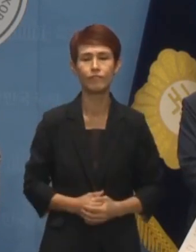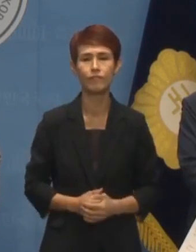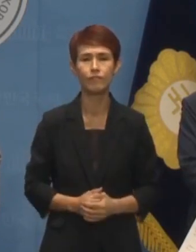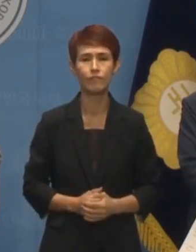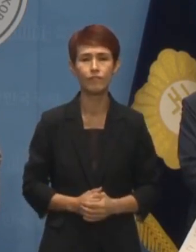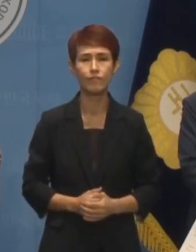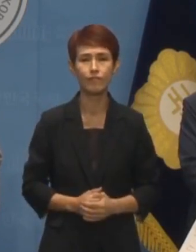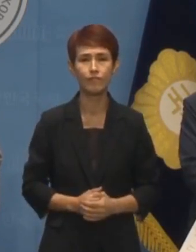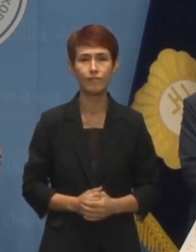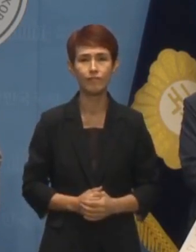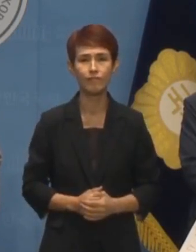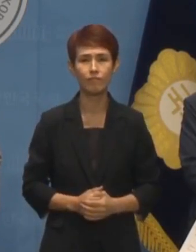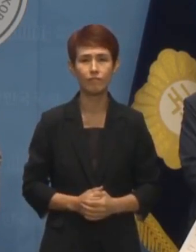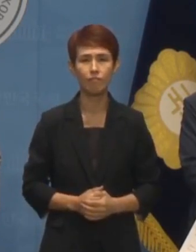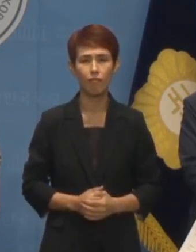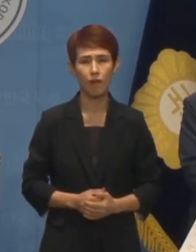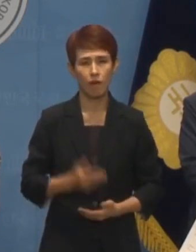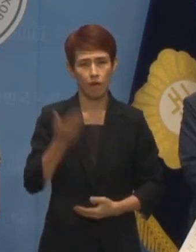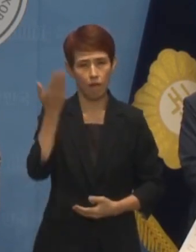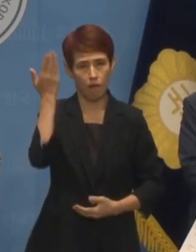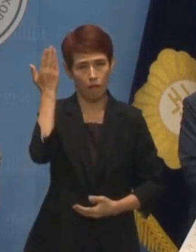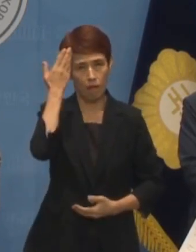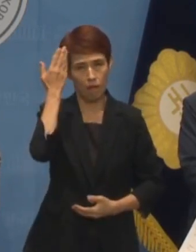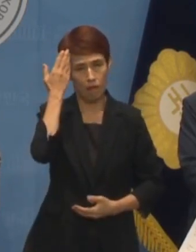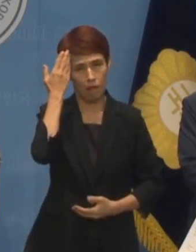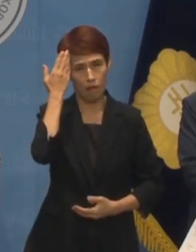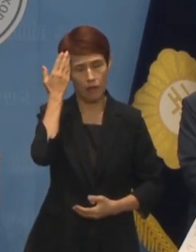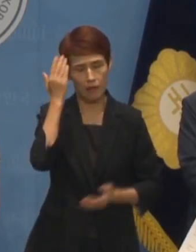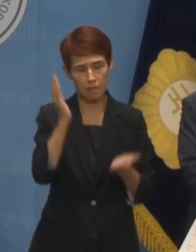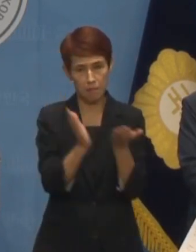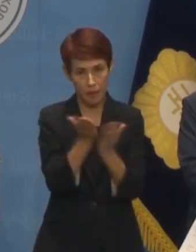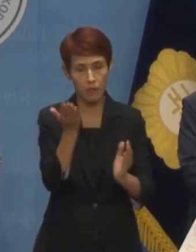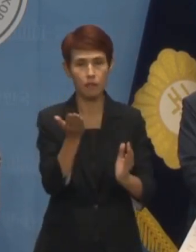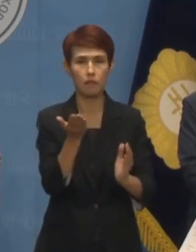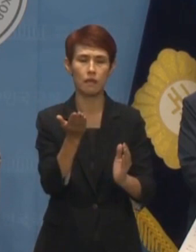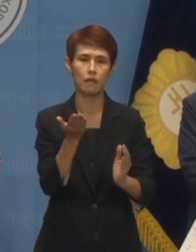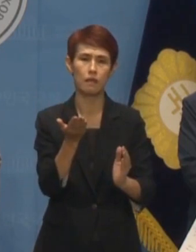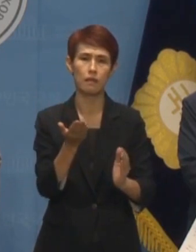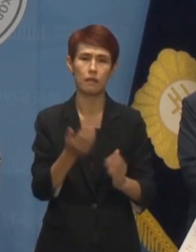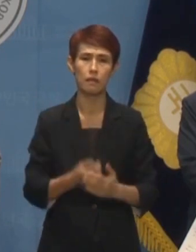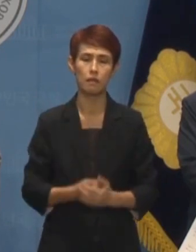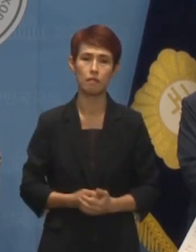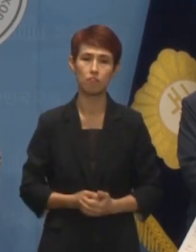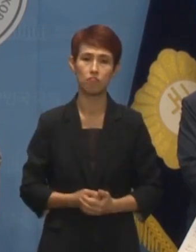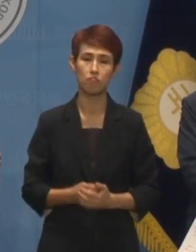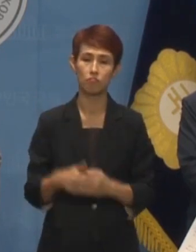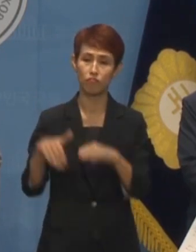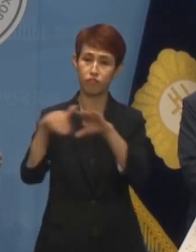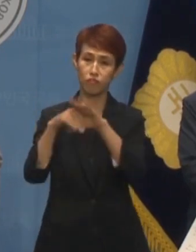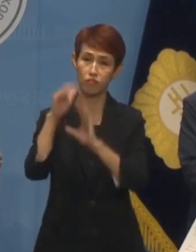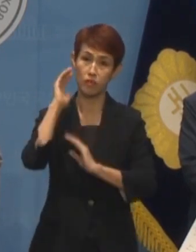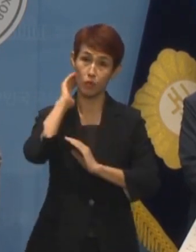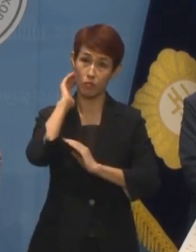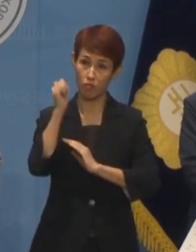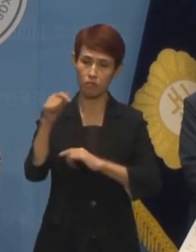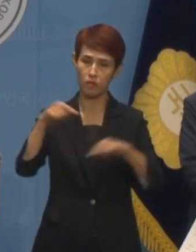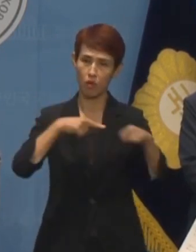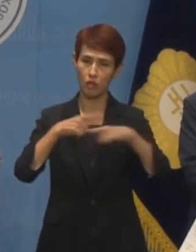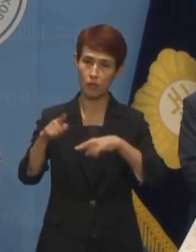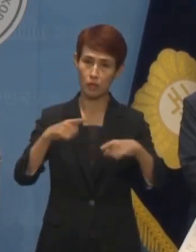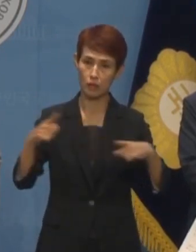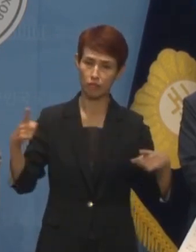섰습니다 정말 상식밖의 일이 벌어지고 있습니다 전임 대통령에 대한 정치 보복이 버젓이 자행되고